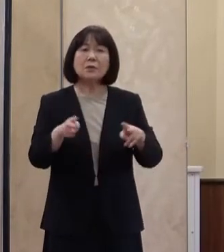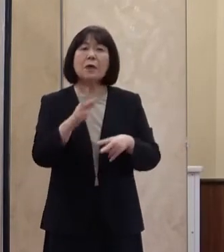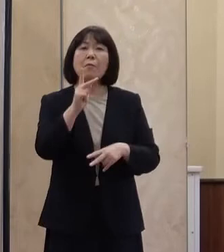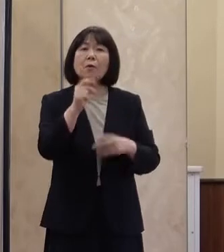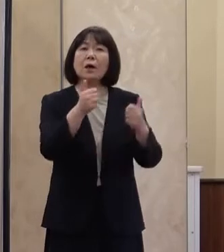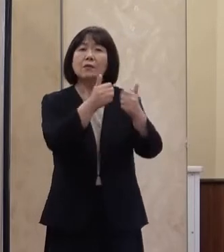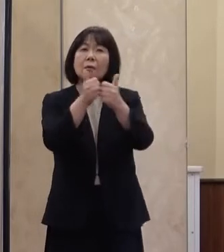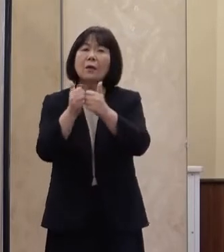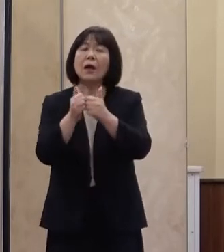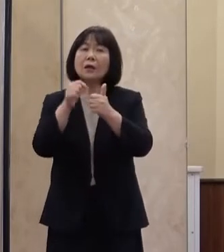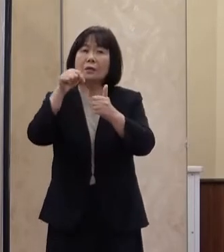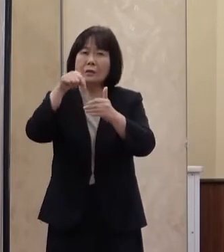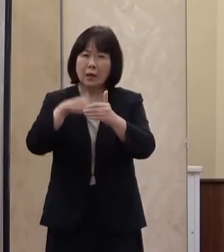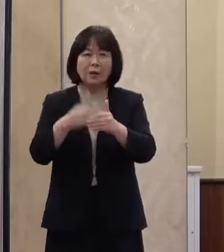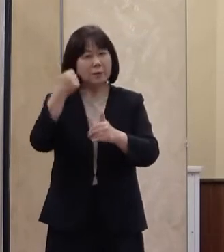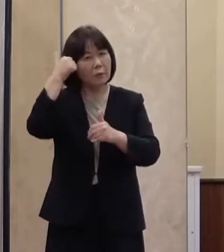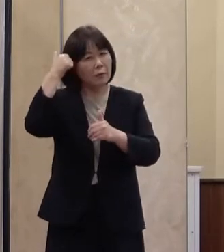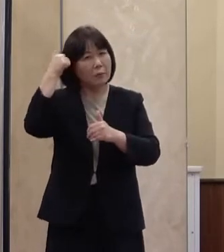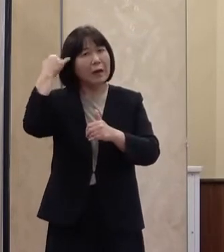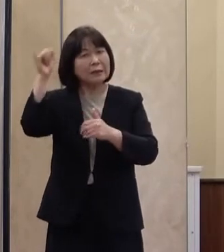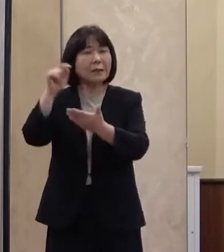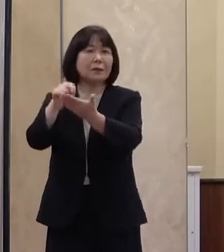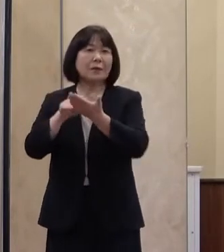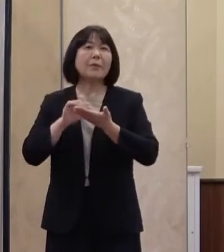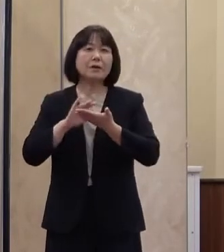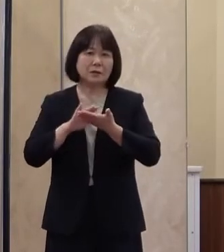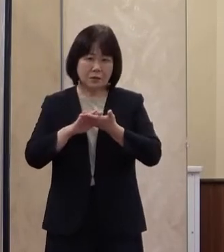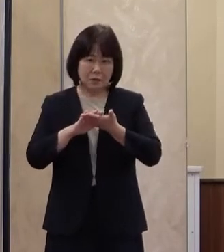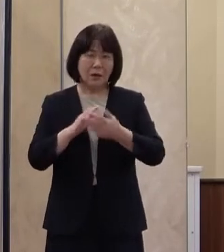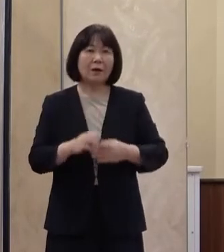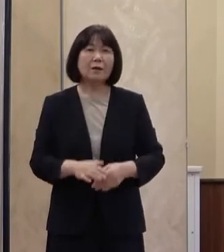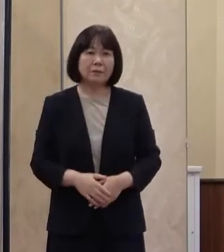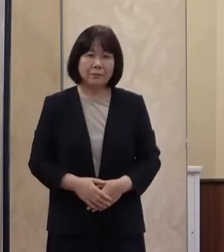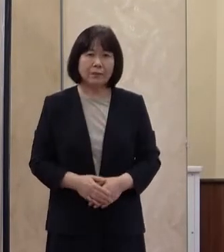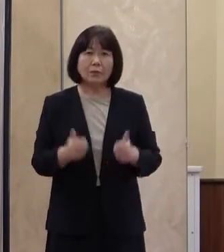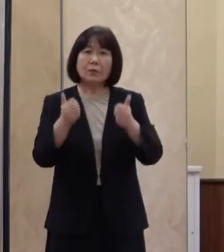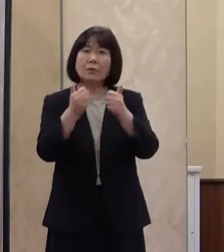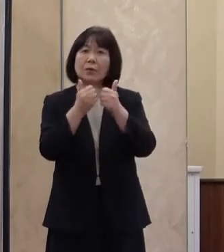会議でも意見が出ました。専門家会議の時に